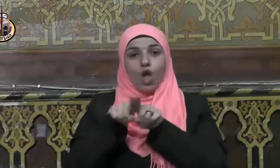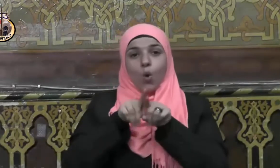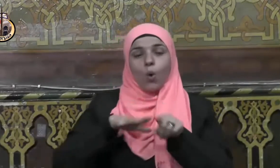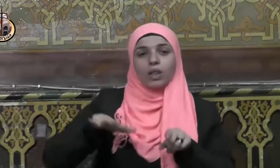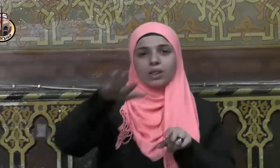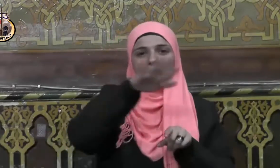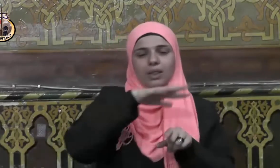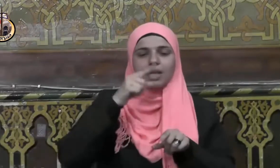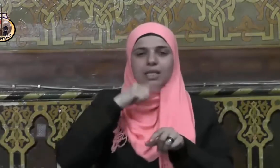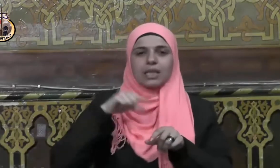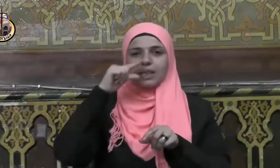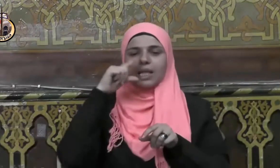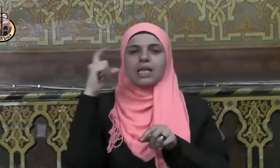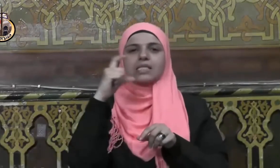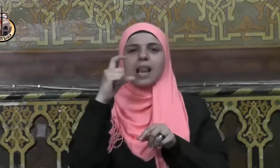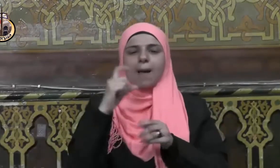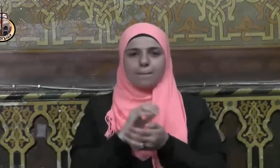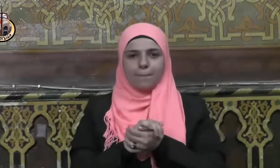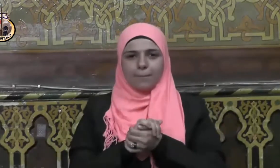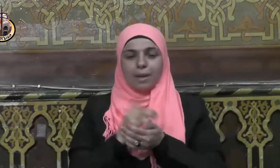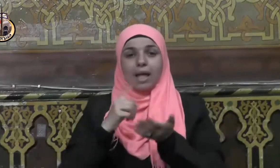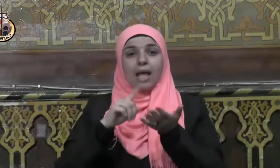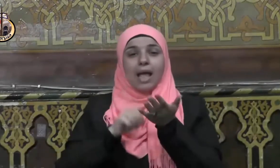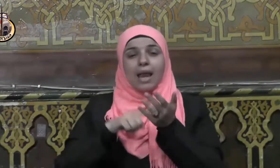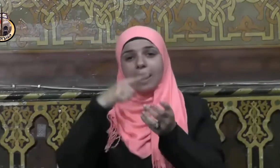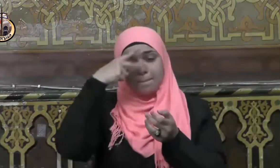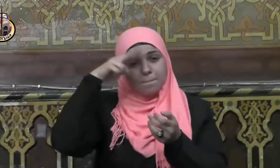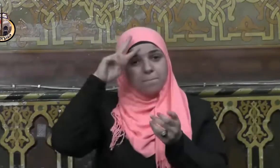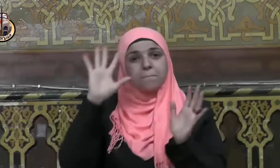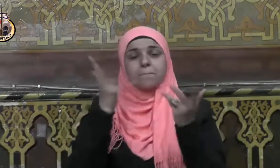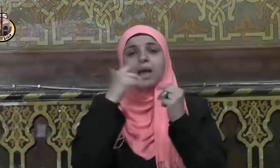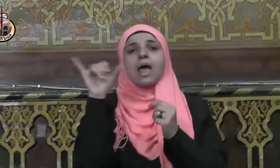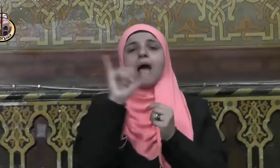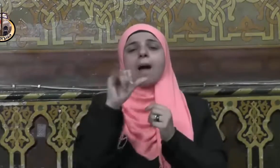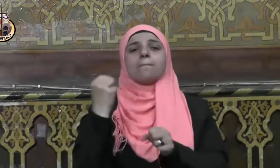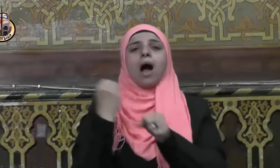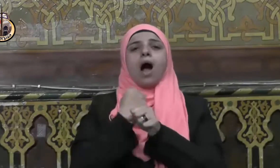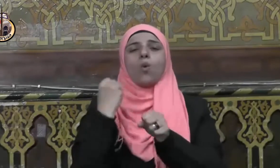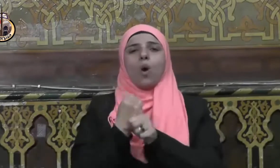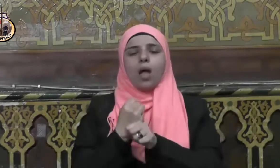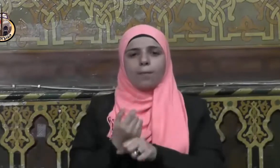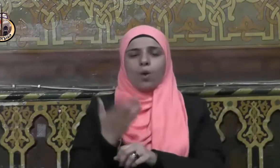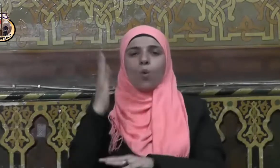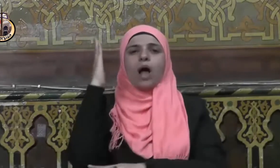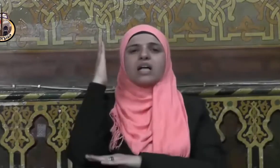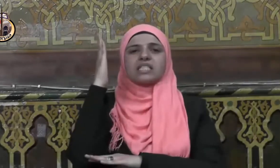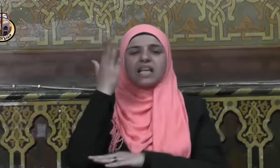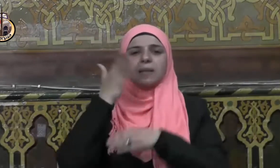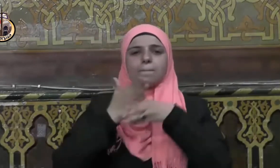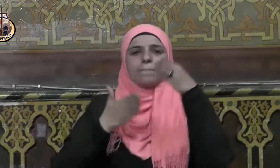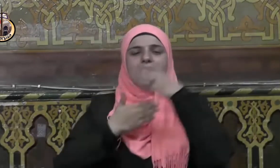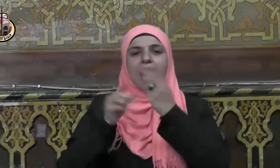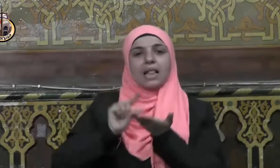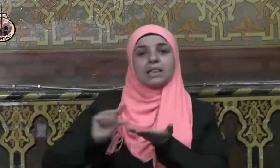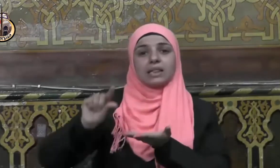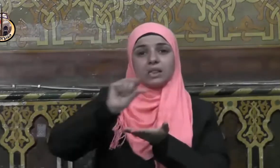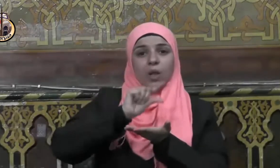الإسلام، إن من أهم عوامل وركائز بناء الدول